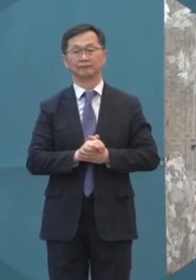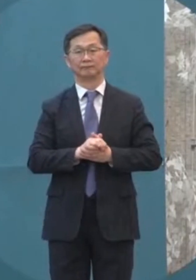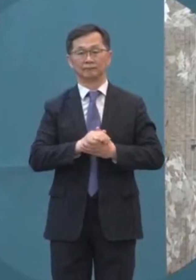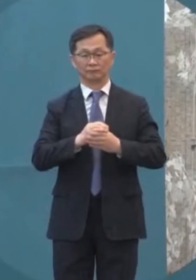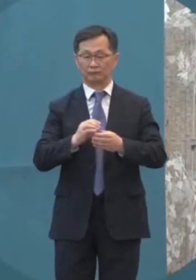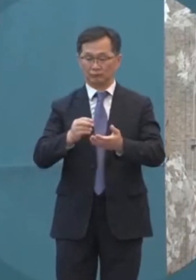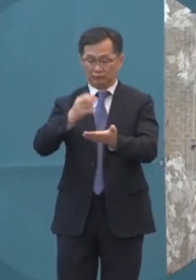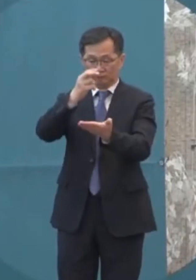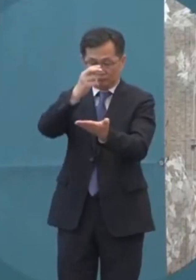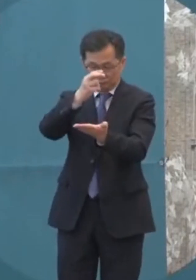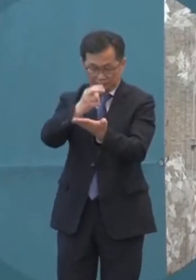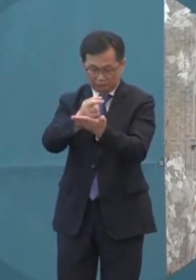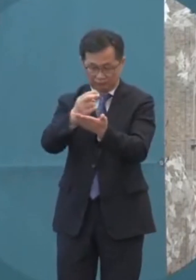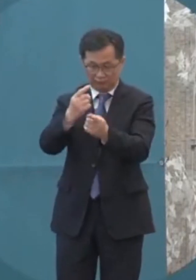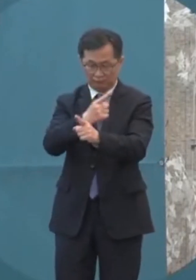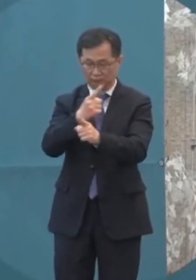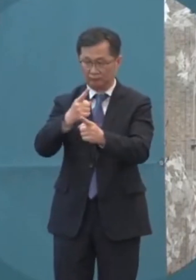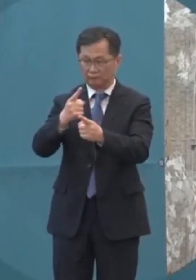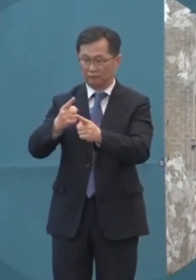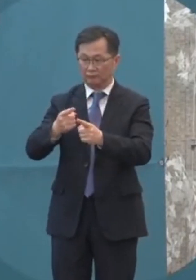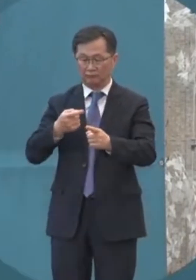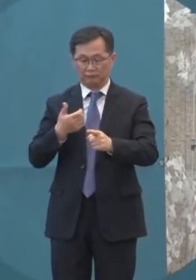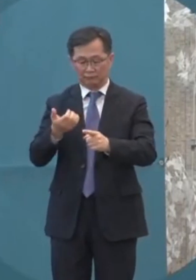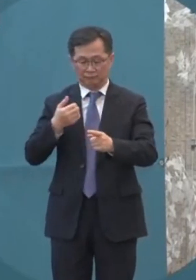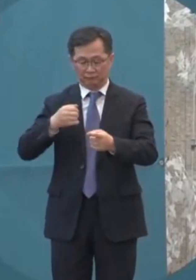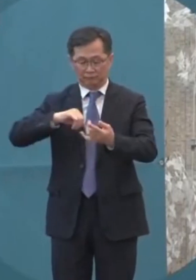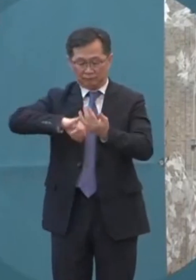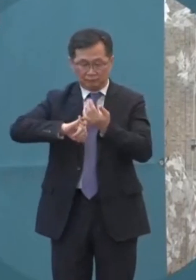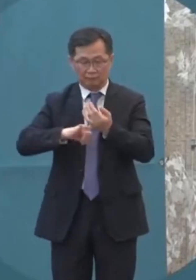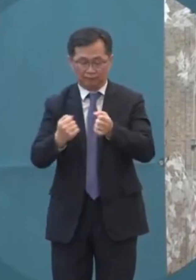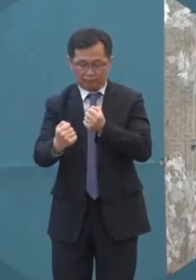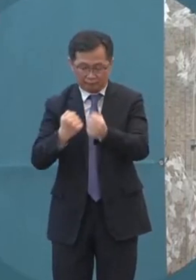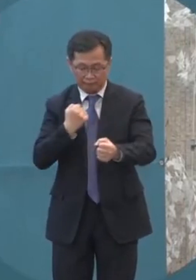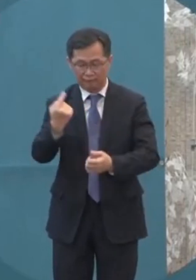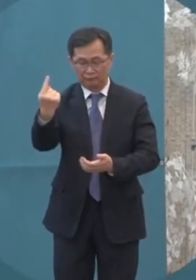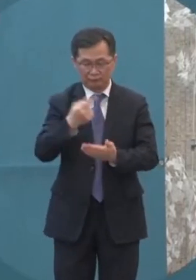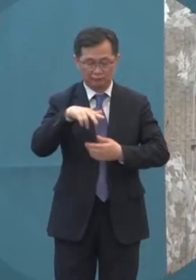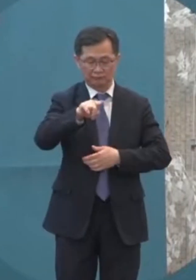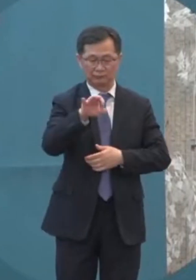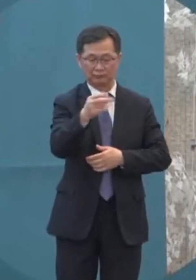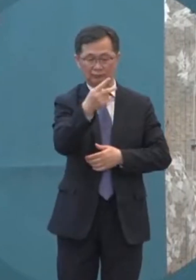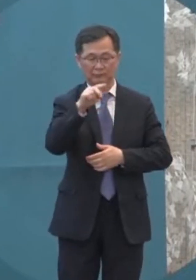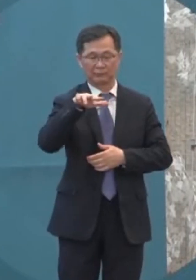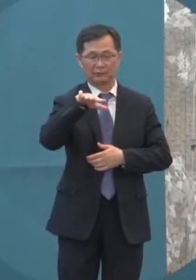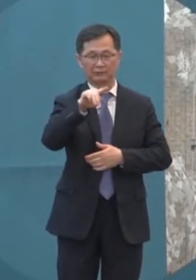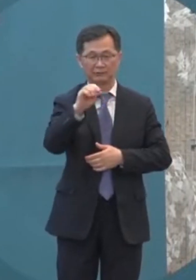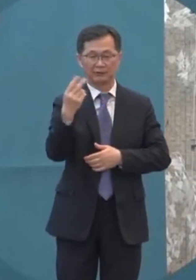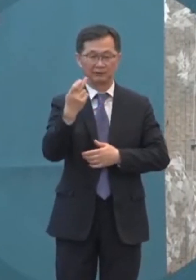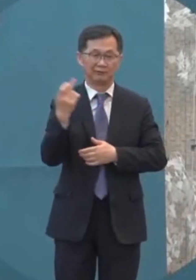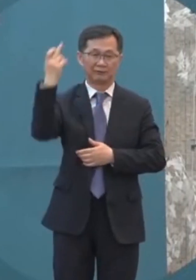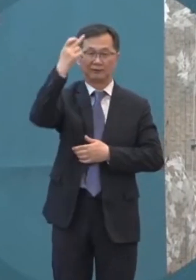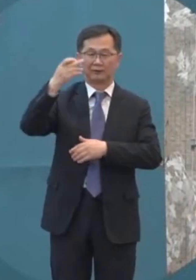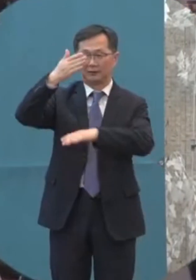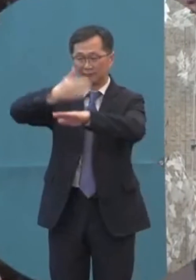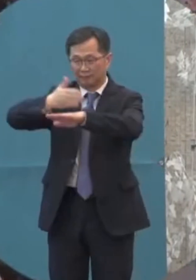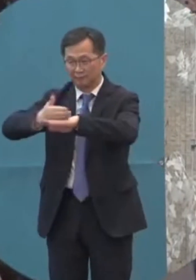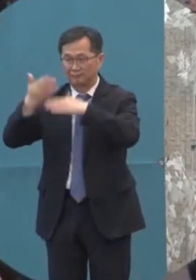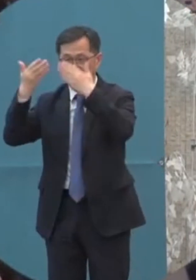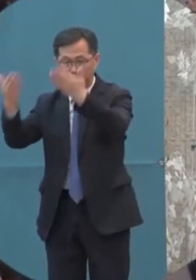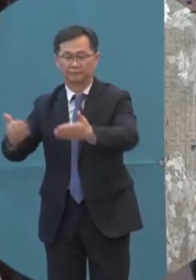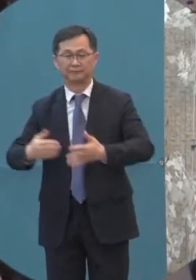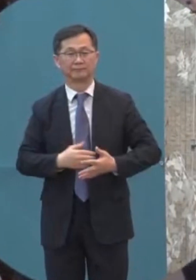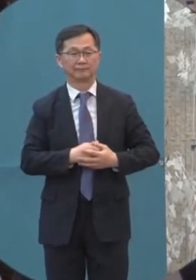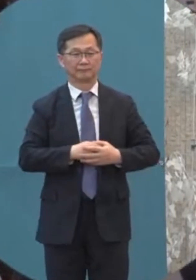헌정 회장의 제약이 있으심에도 불구하고 이 자리에 와주신 정대철 형님 감사합니다.